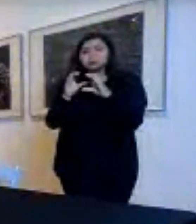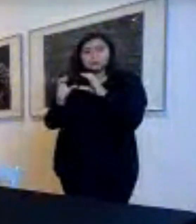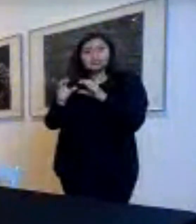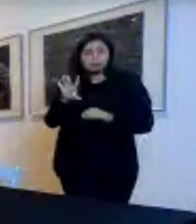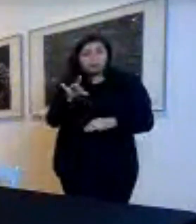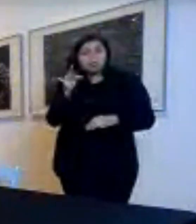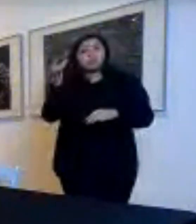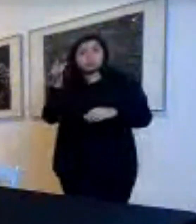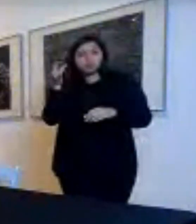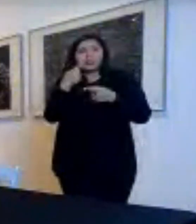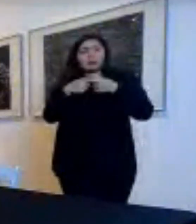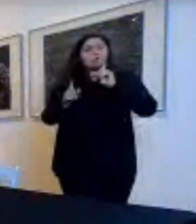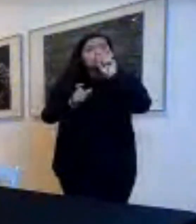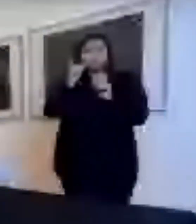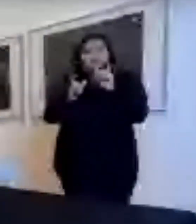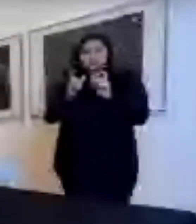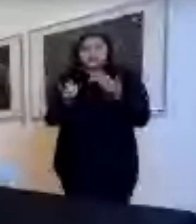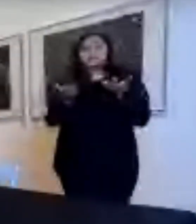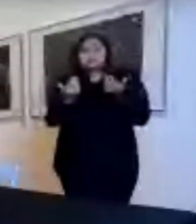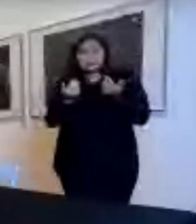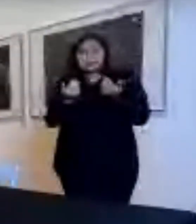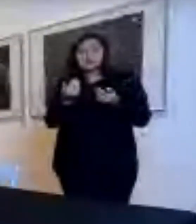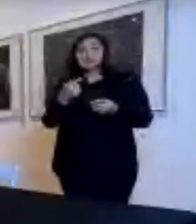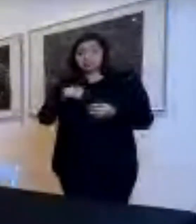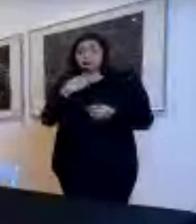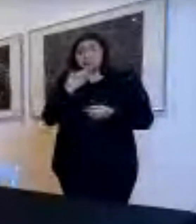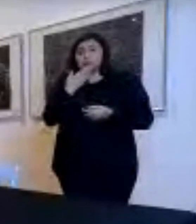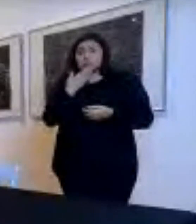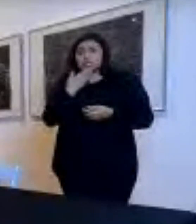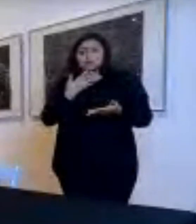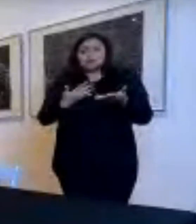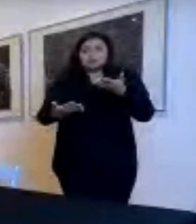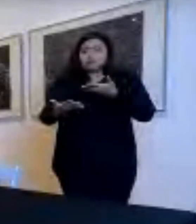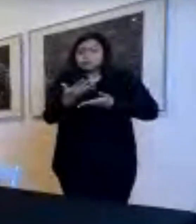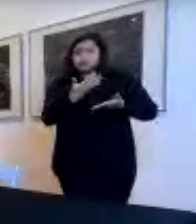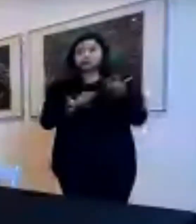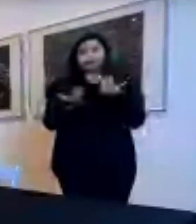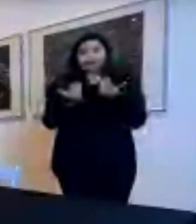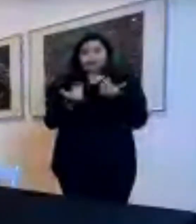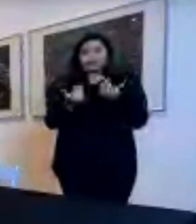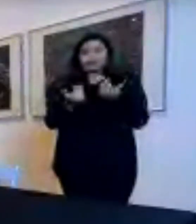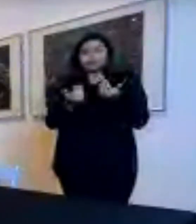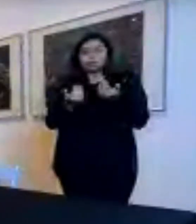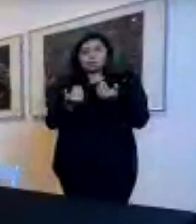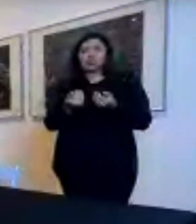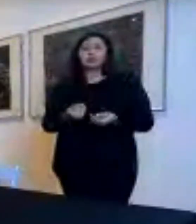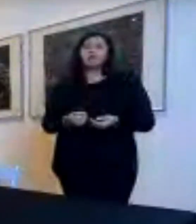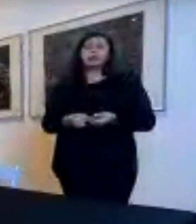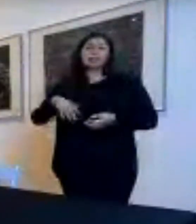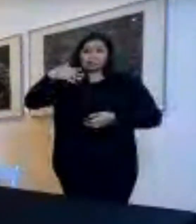necesitaba y nos necesitábamos. Y eso se hizo evidente en el momento que nosotros abrimos.